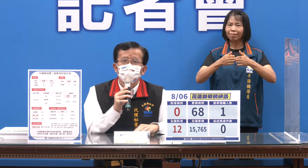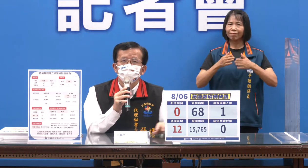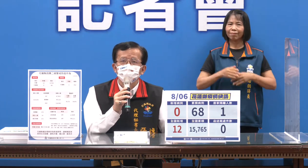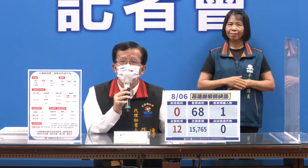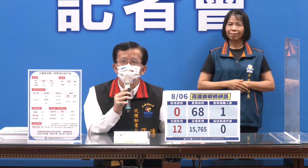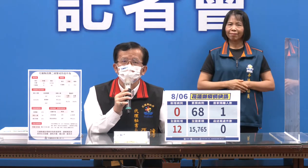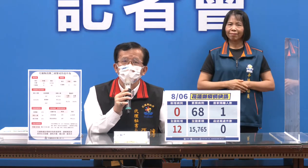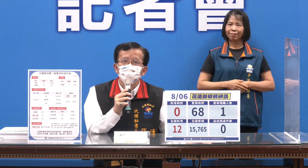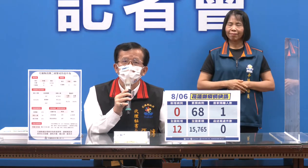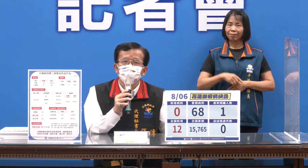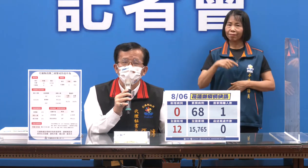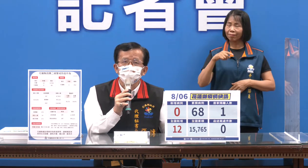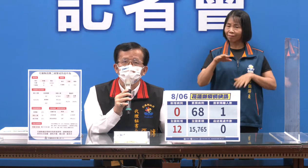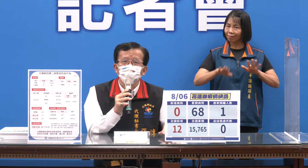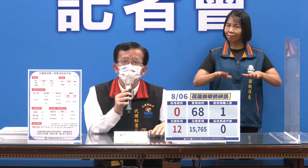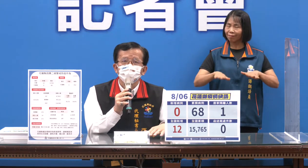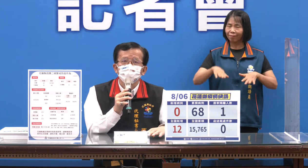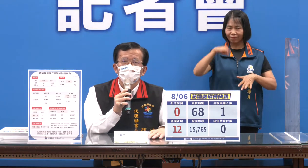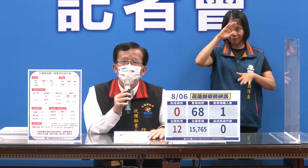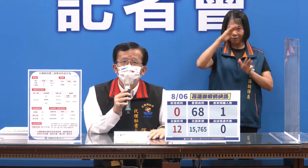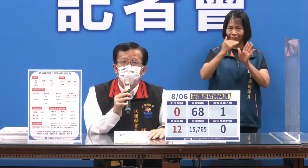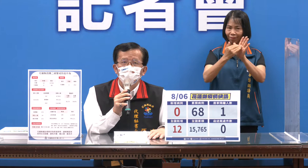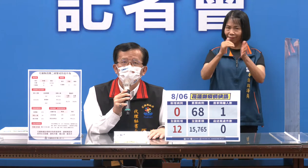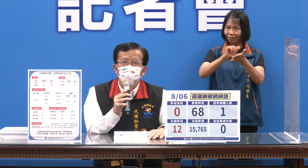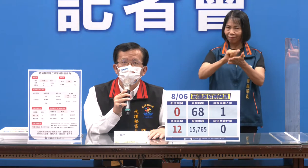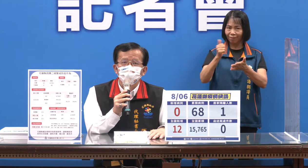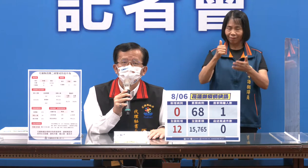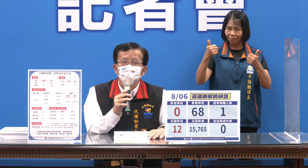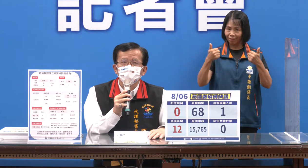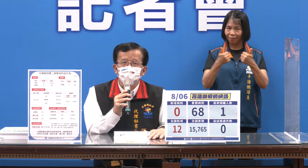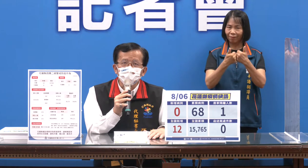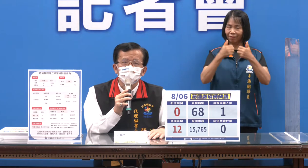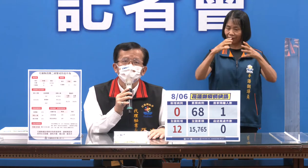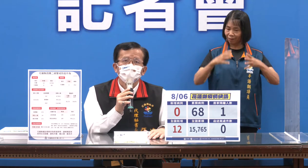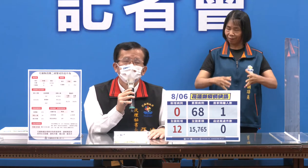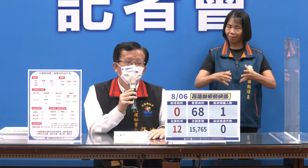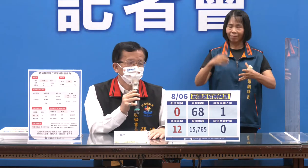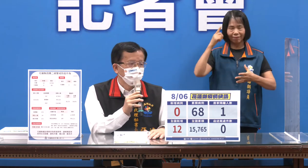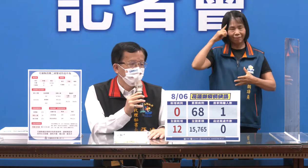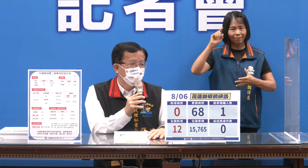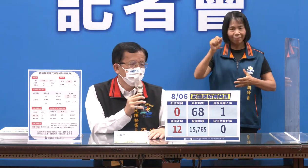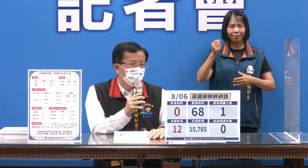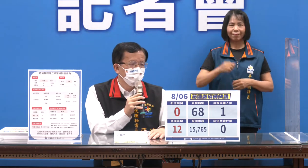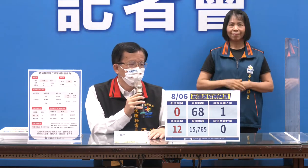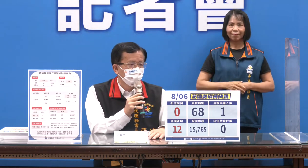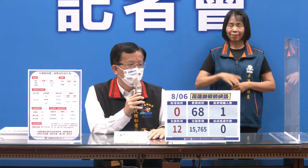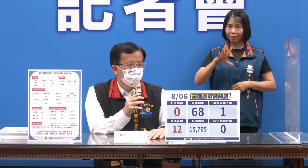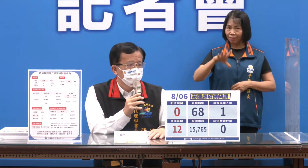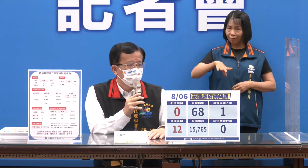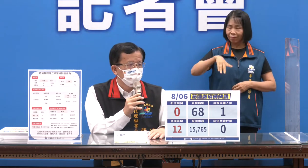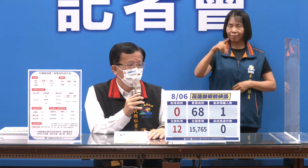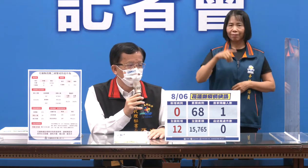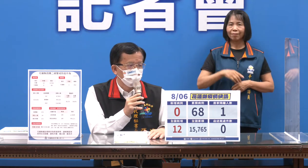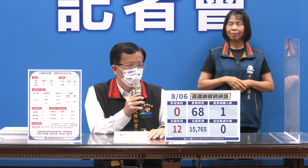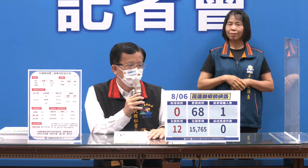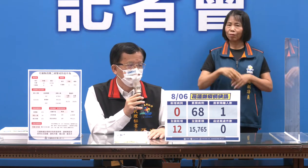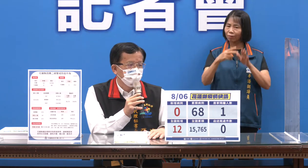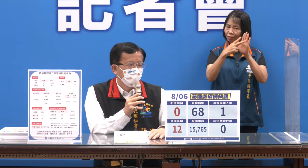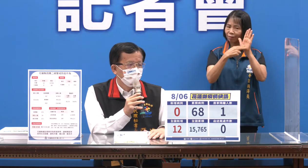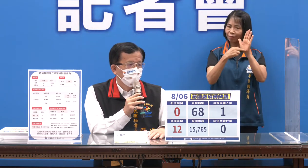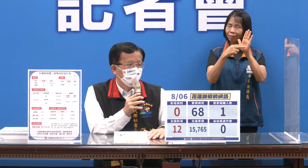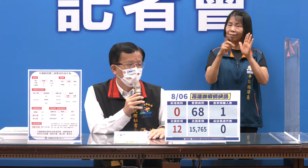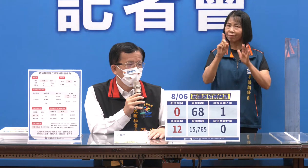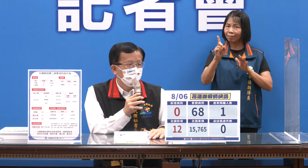想这是今天我们防疫记者会举办的意义。首先来跟我们乡亲朋友说